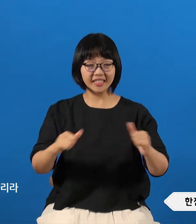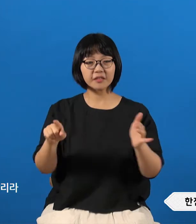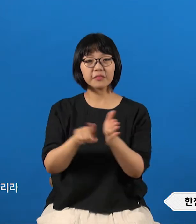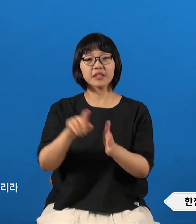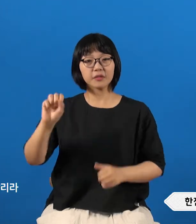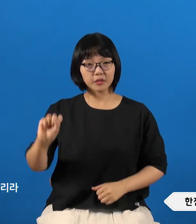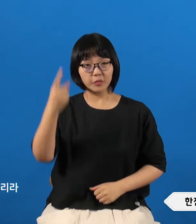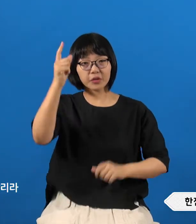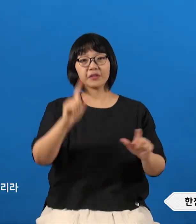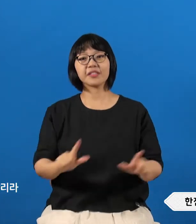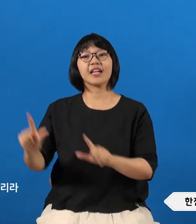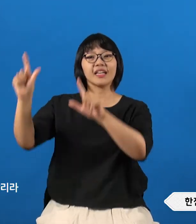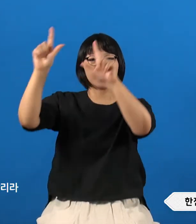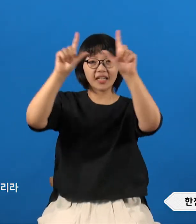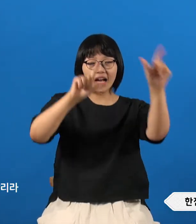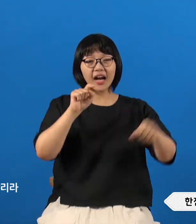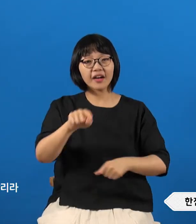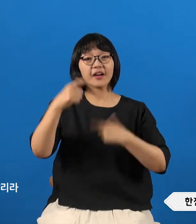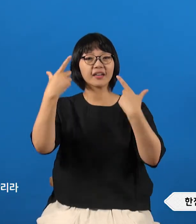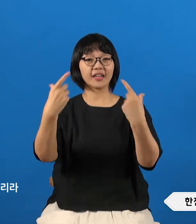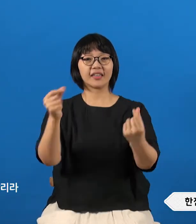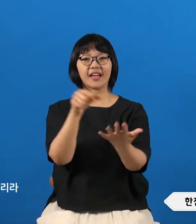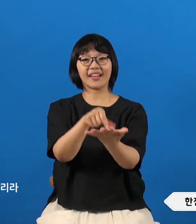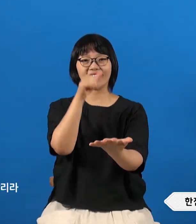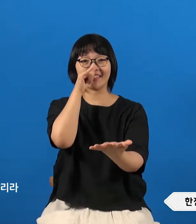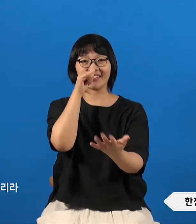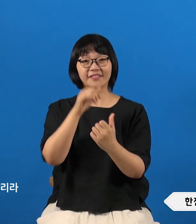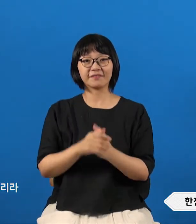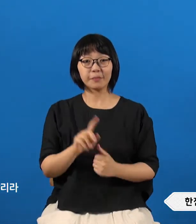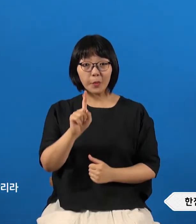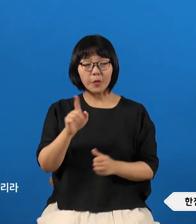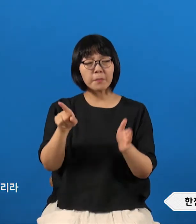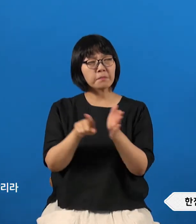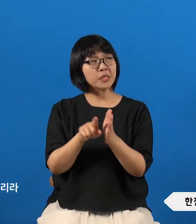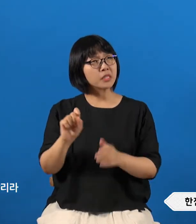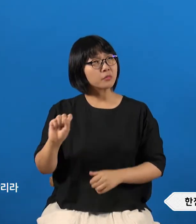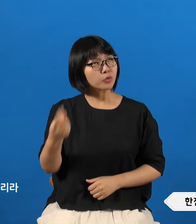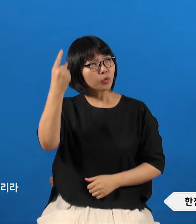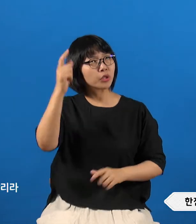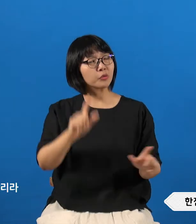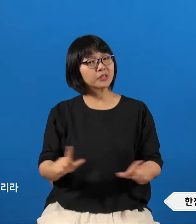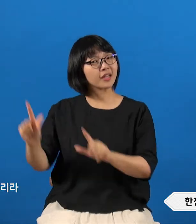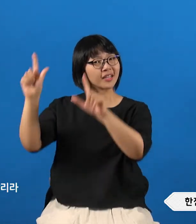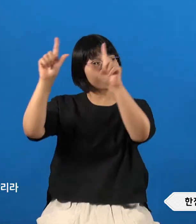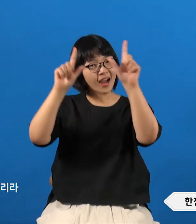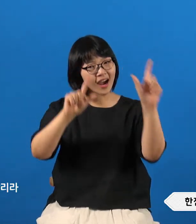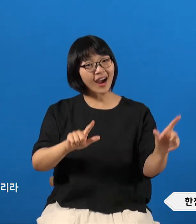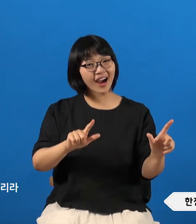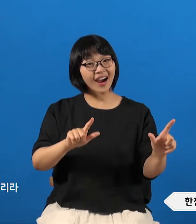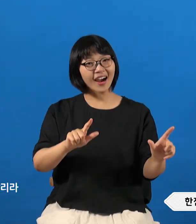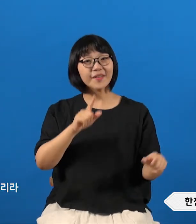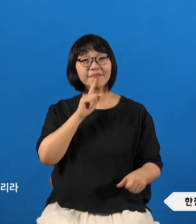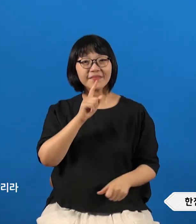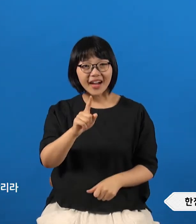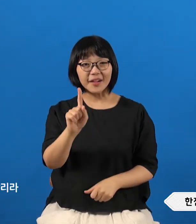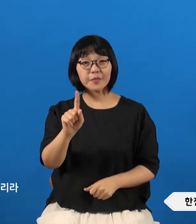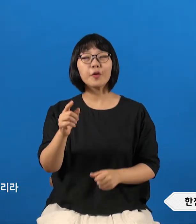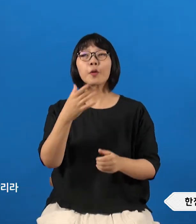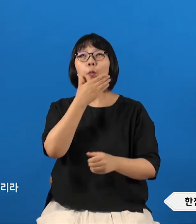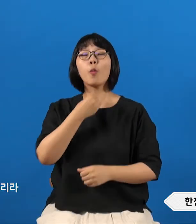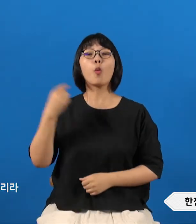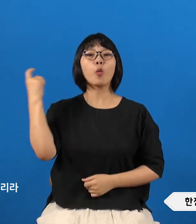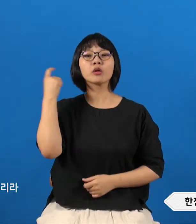의인은 믿음으로 말미암아 살리라 함과 같으니라. 믿음으로 말미암아 살리라.